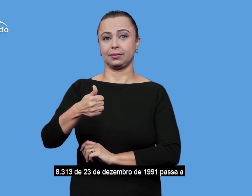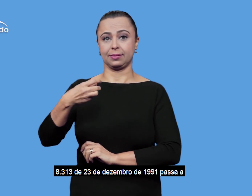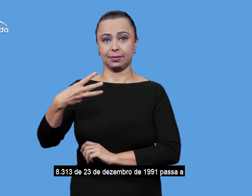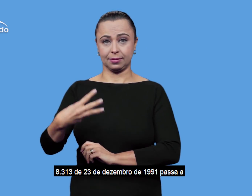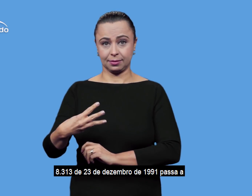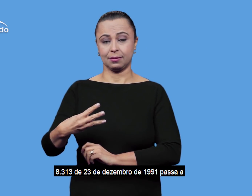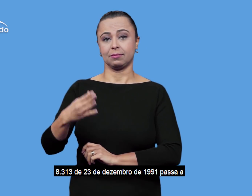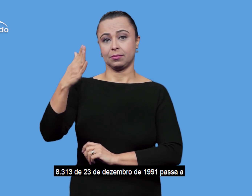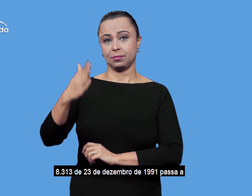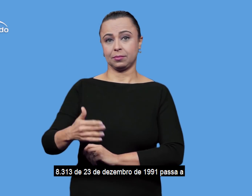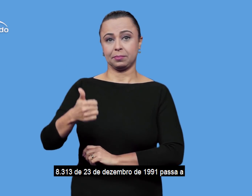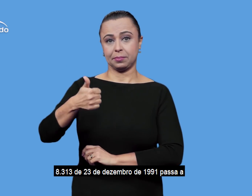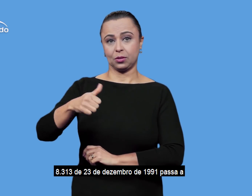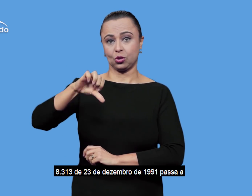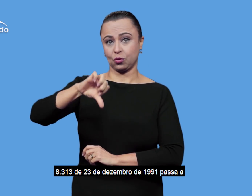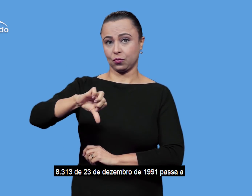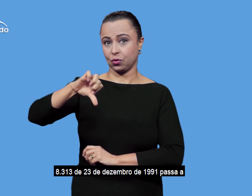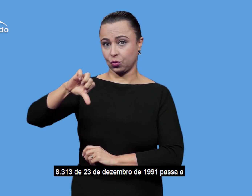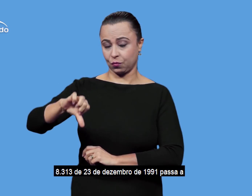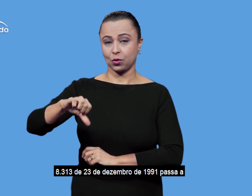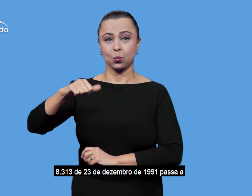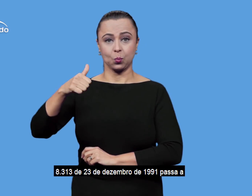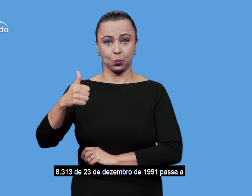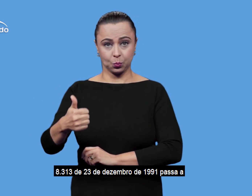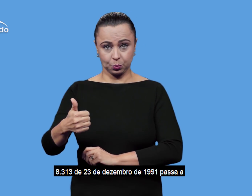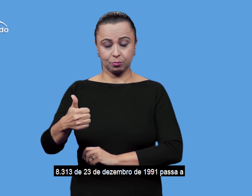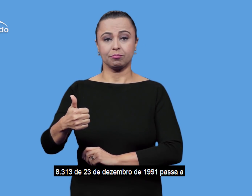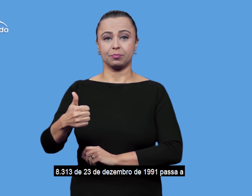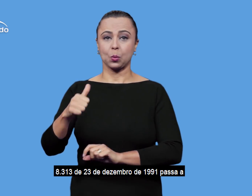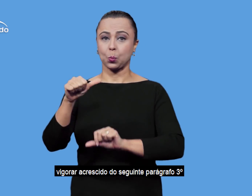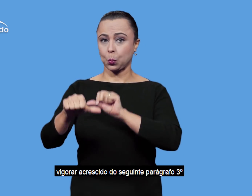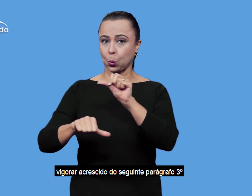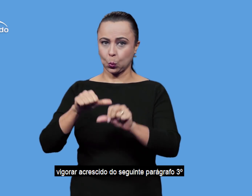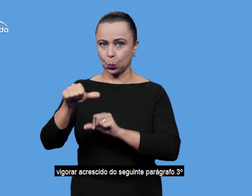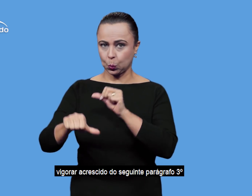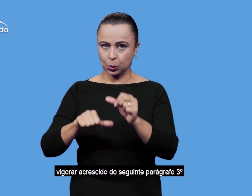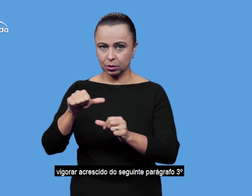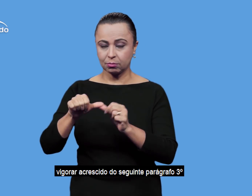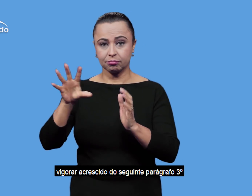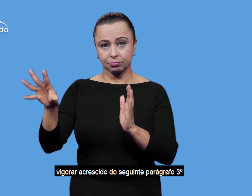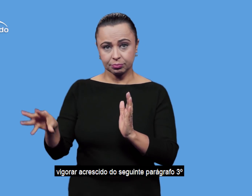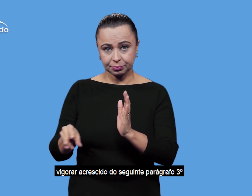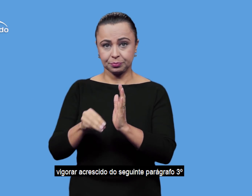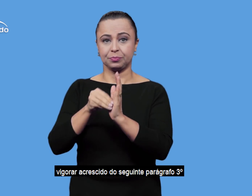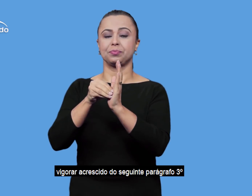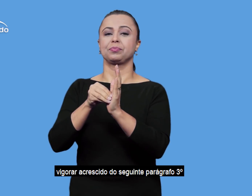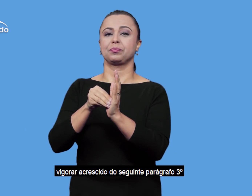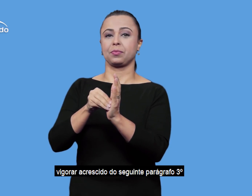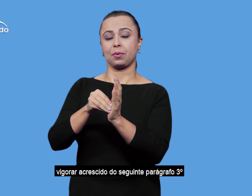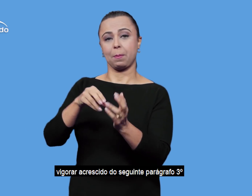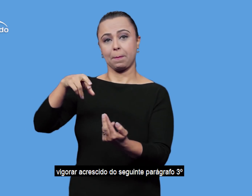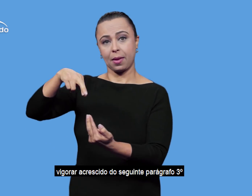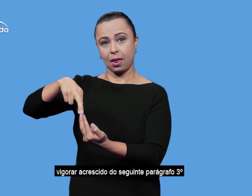de 1991 passa a vigorar acrescido do seguinte parágrafo 3º